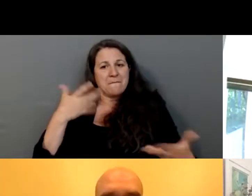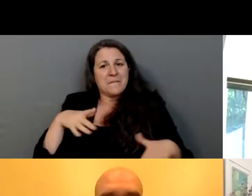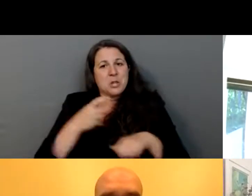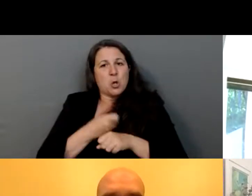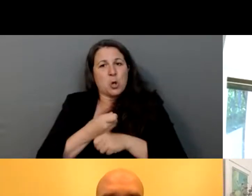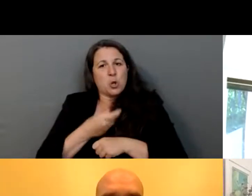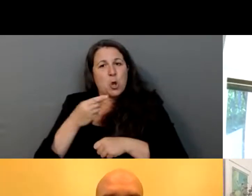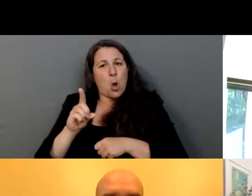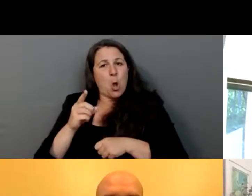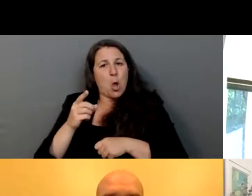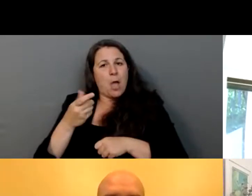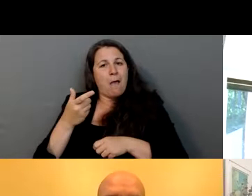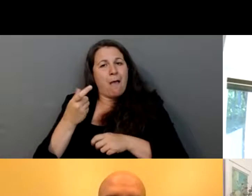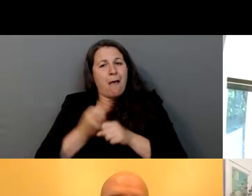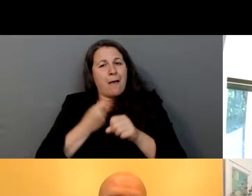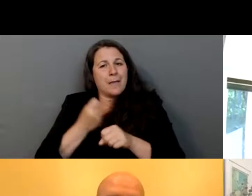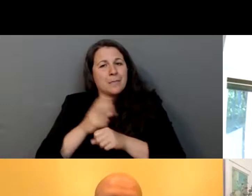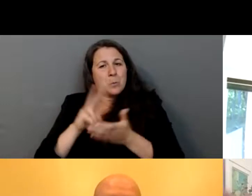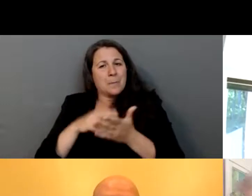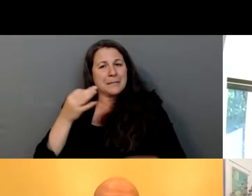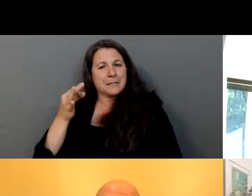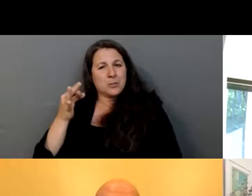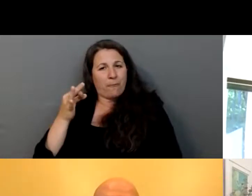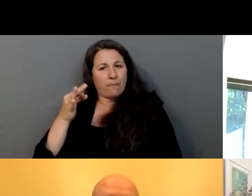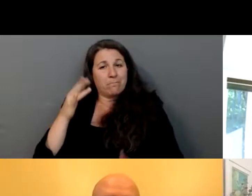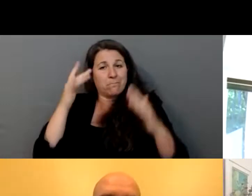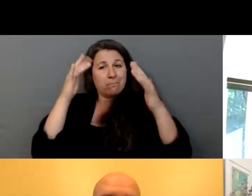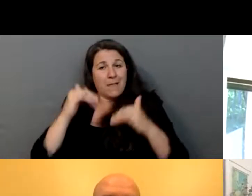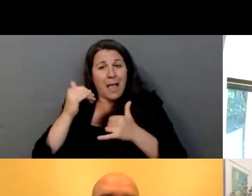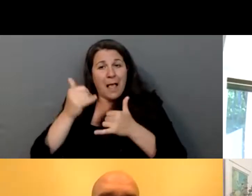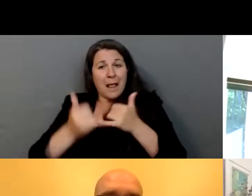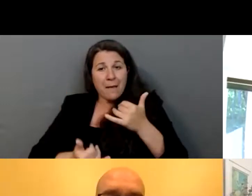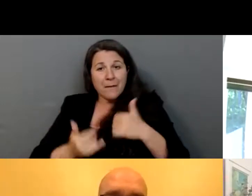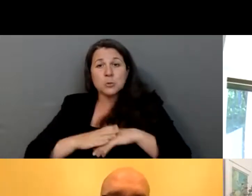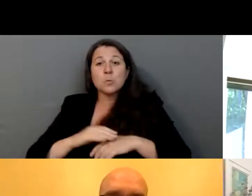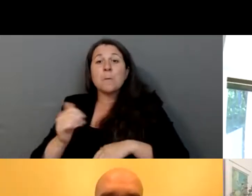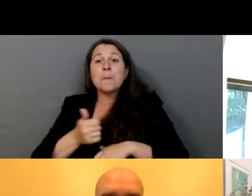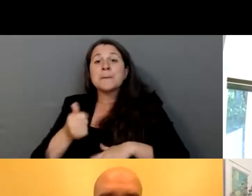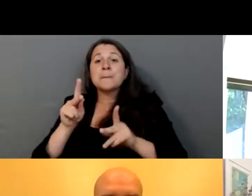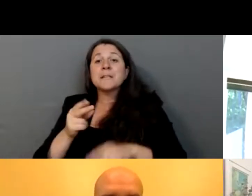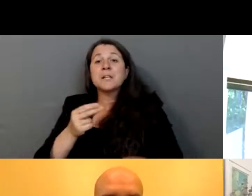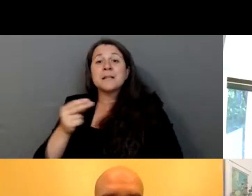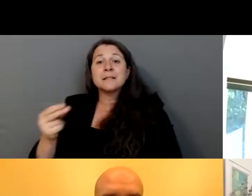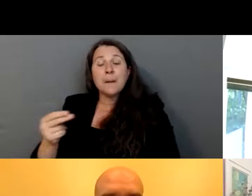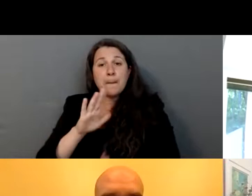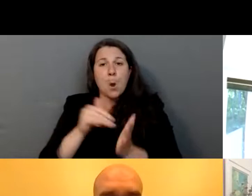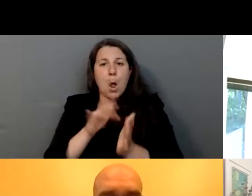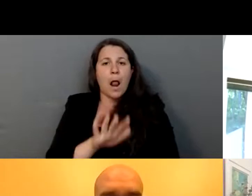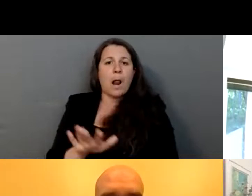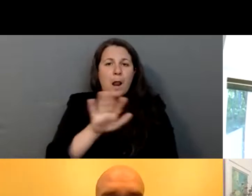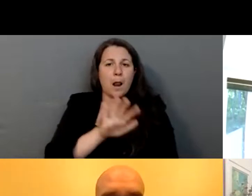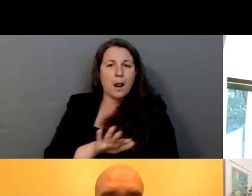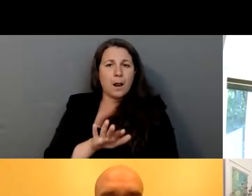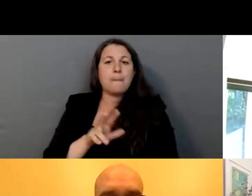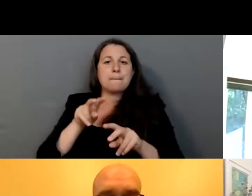doctorat en 2019. Puis, dans ma conclusion, c'était sur la mobilité des personnes handicapées à Montréal, surtout des personnes en